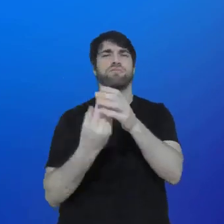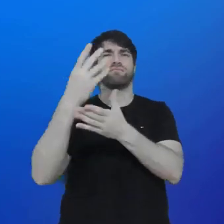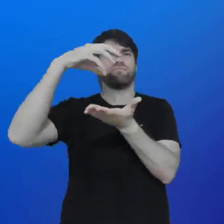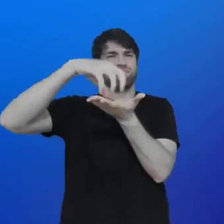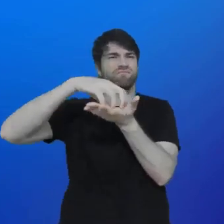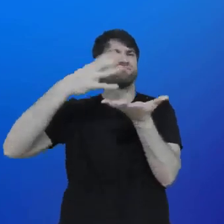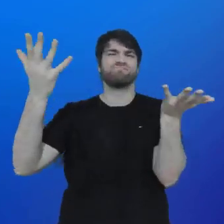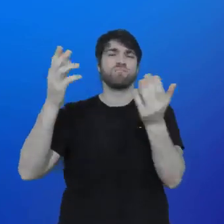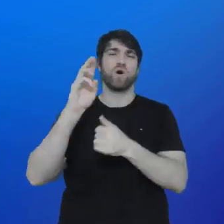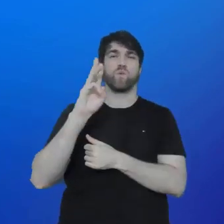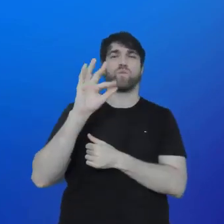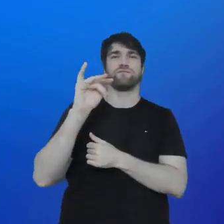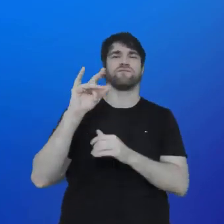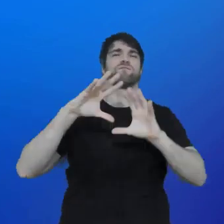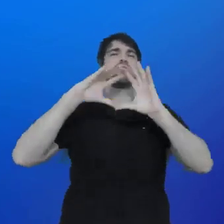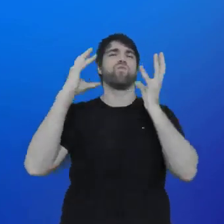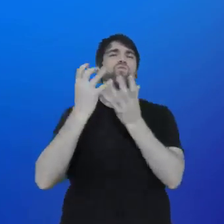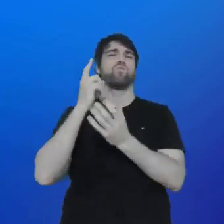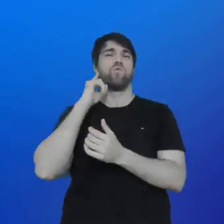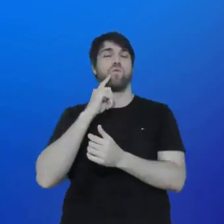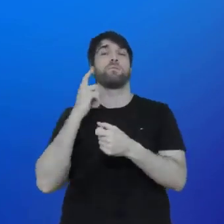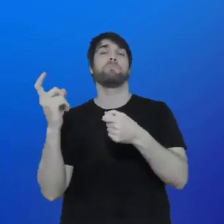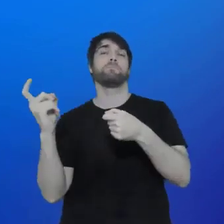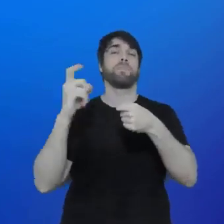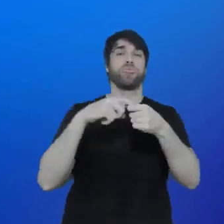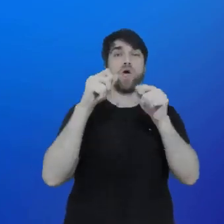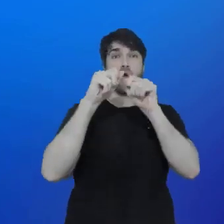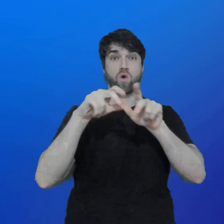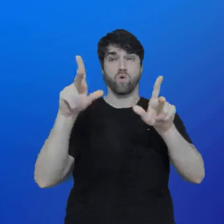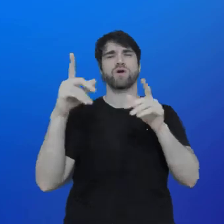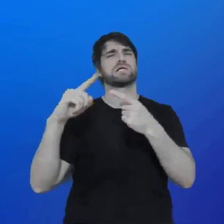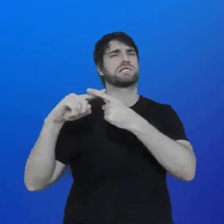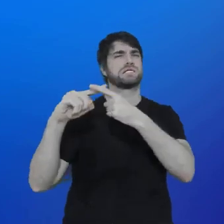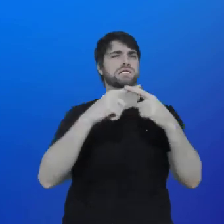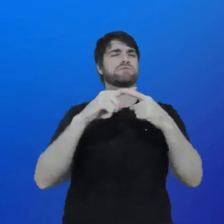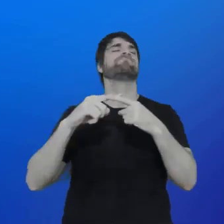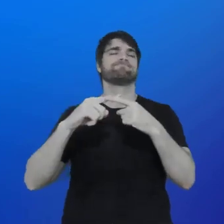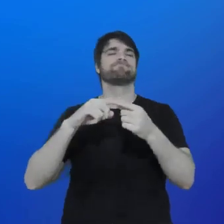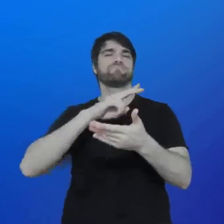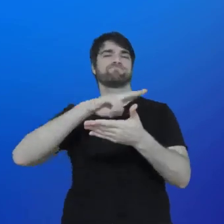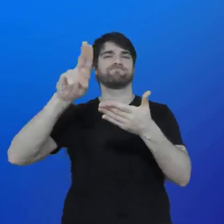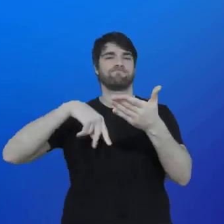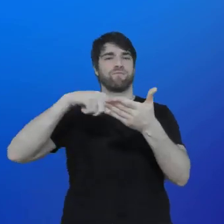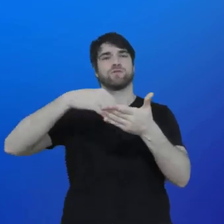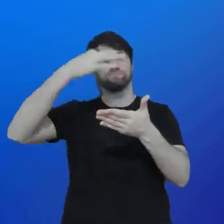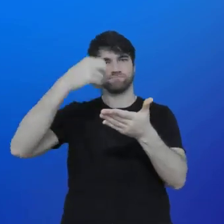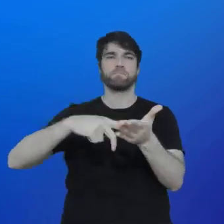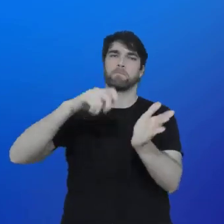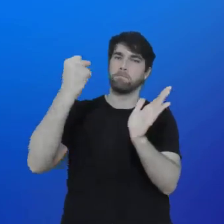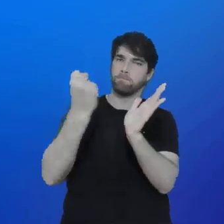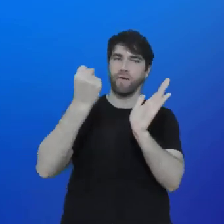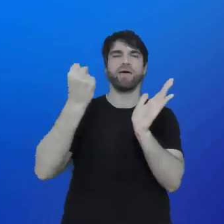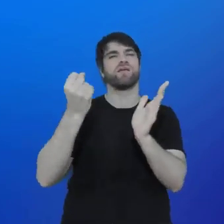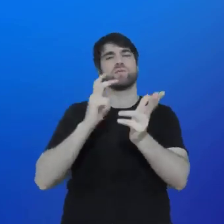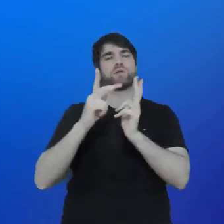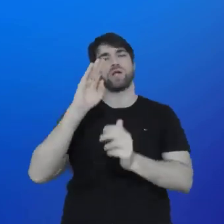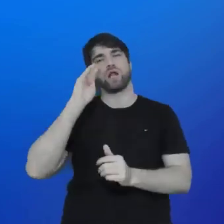Mundial de Sordos. Y junto con la ONU ratificaron un documento donde se reconoce la lengua de señas como lengua natural de las